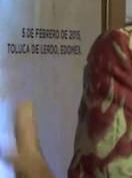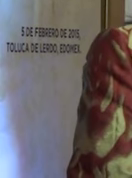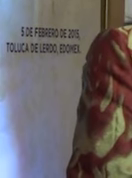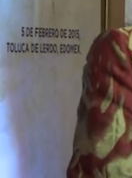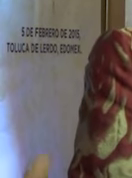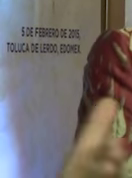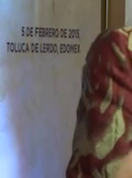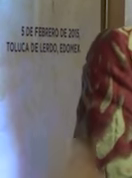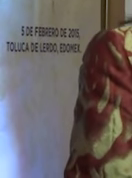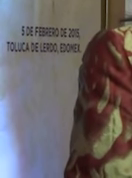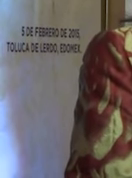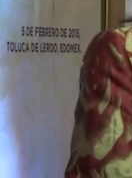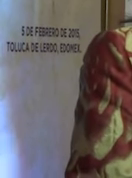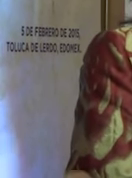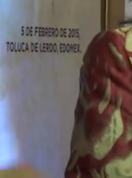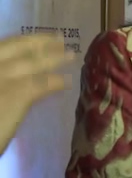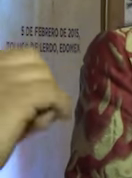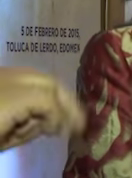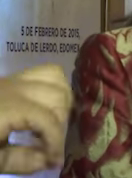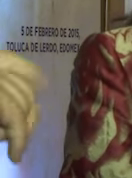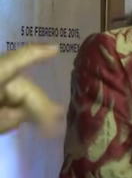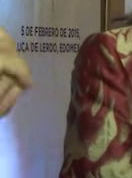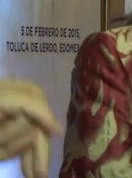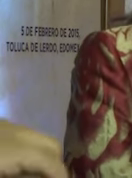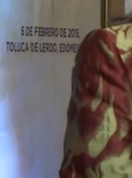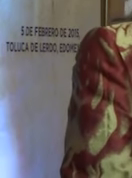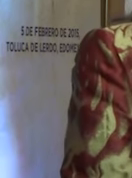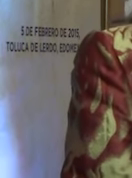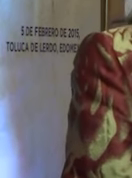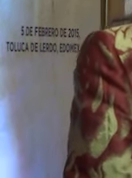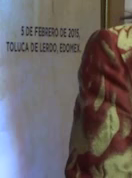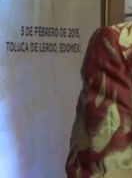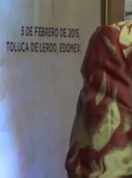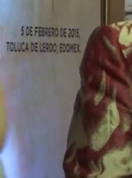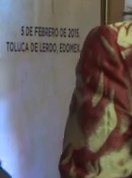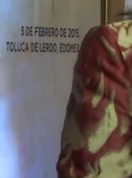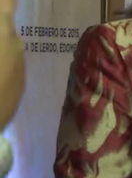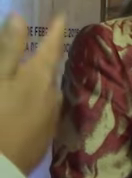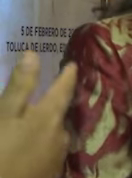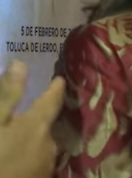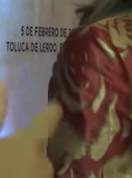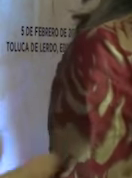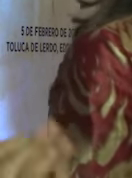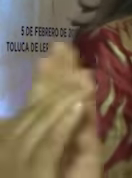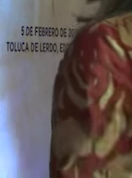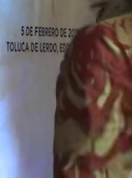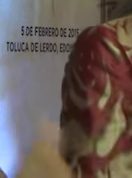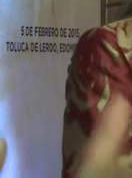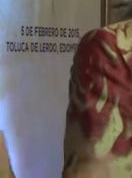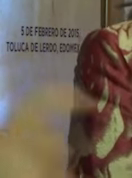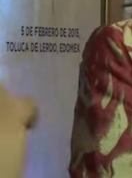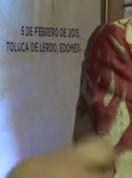que impulsaron la discusión de la Constitución de Apatzingán. Como podemos apreciar los autores al adentrarnos en la evolución